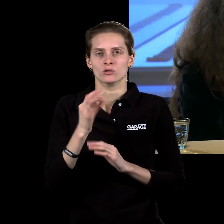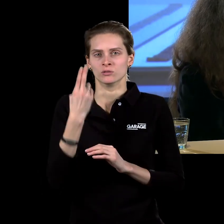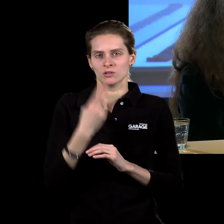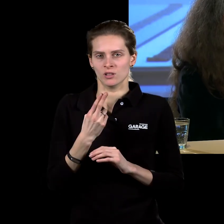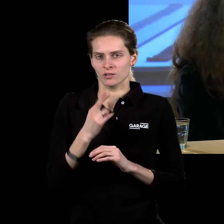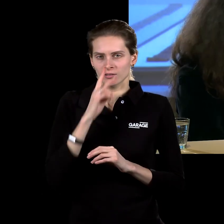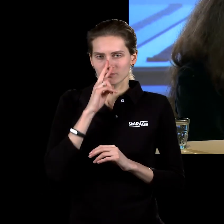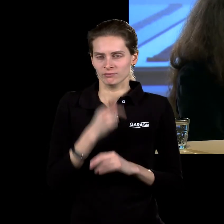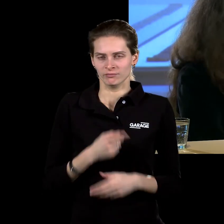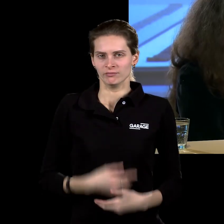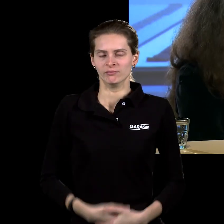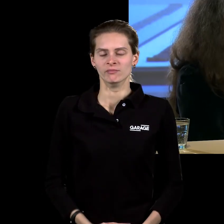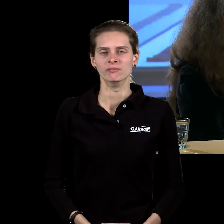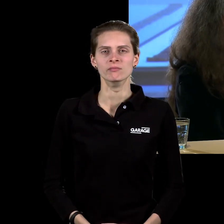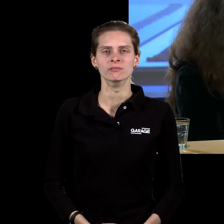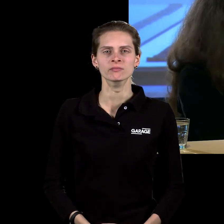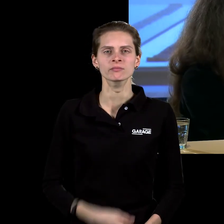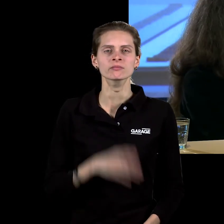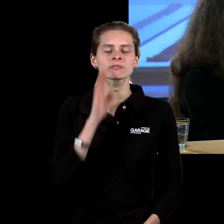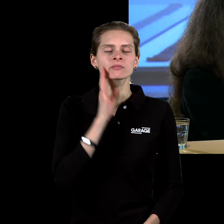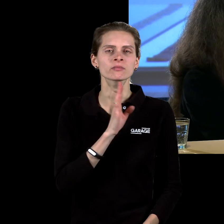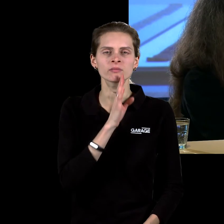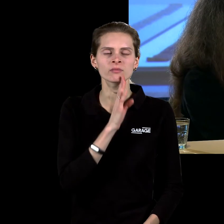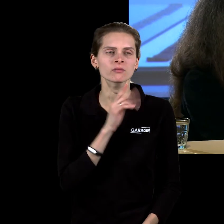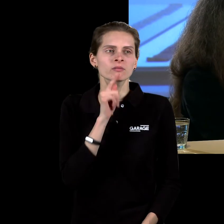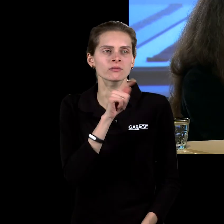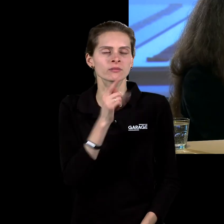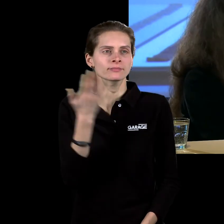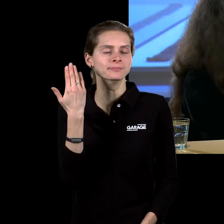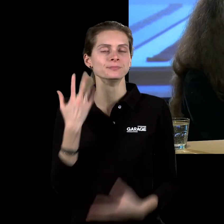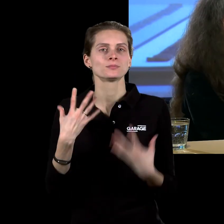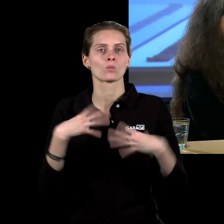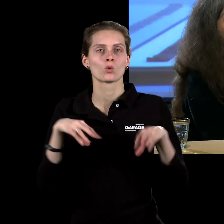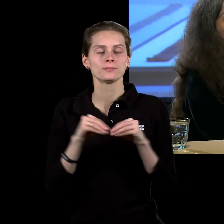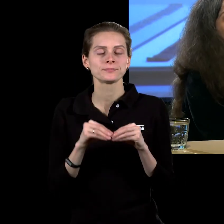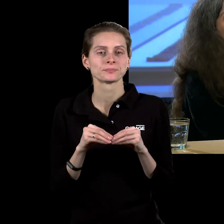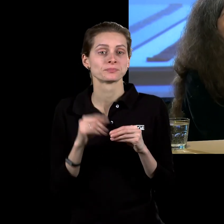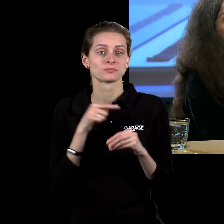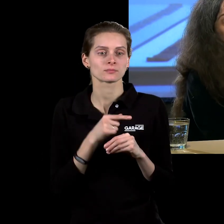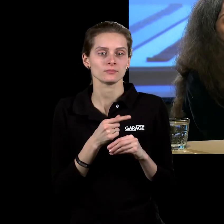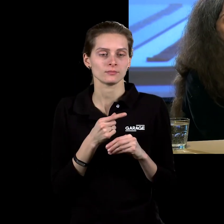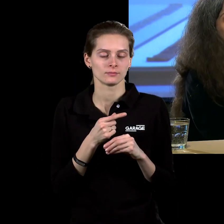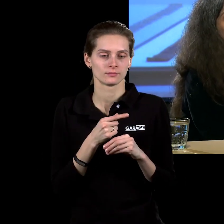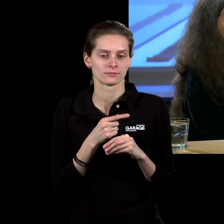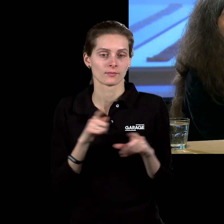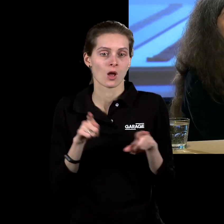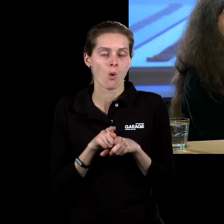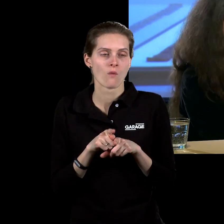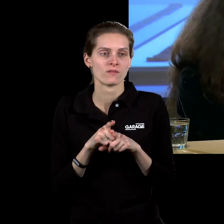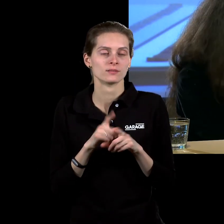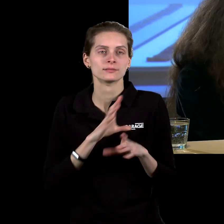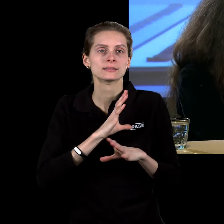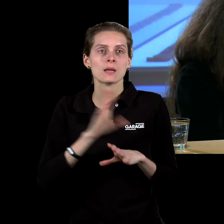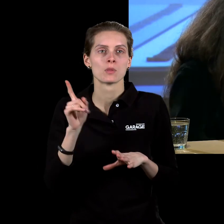что женщинам в том обществе, которое оно было тогда, не было принято заниматься искусством, не было принято